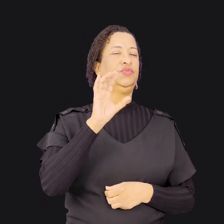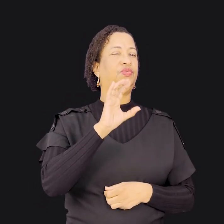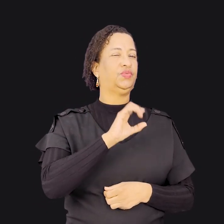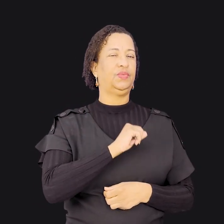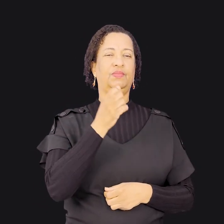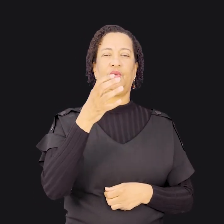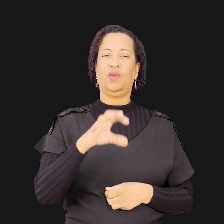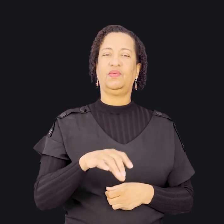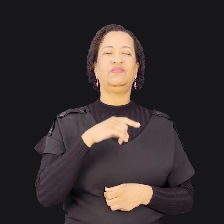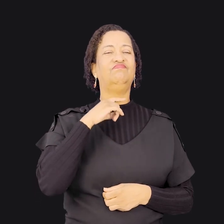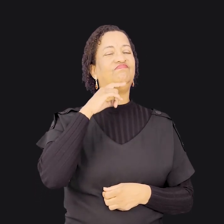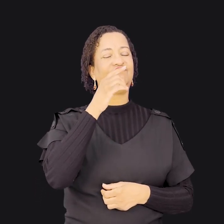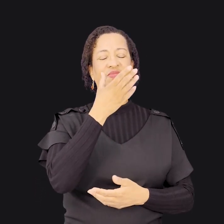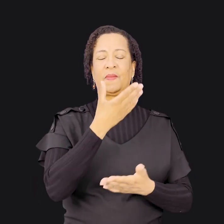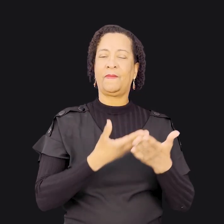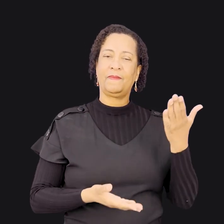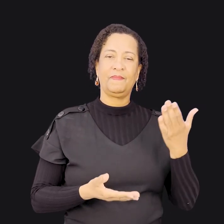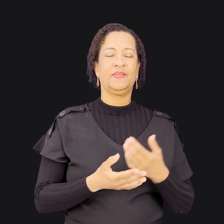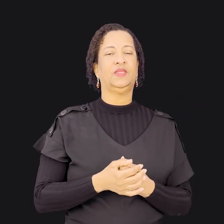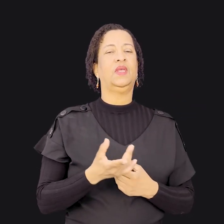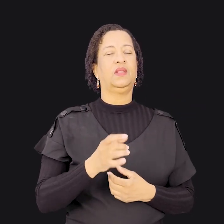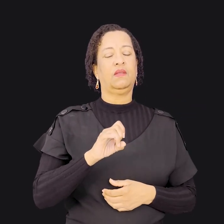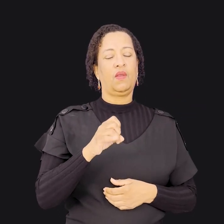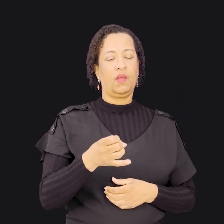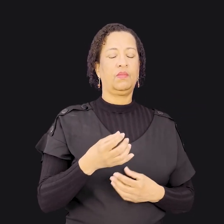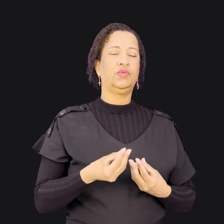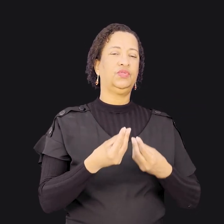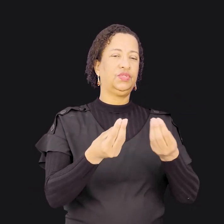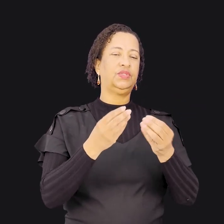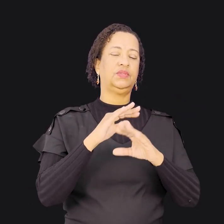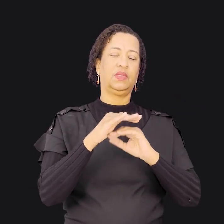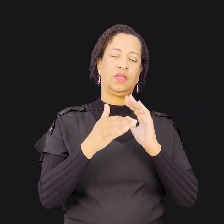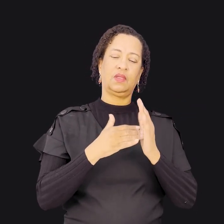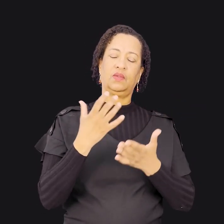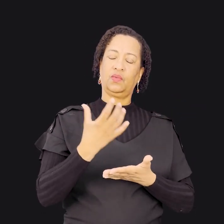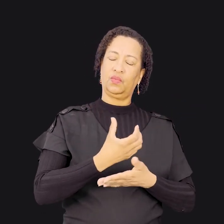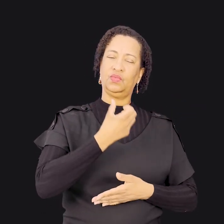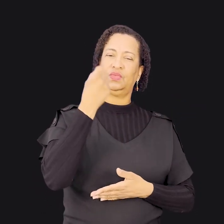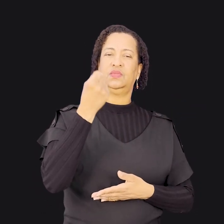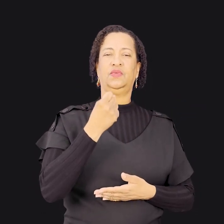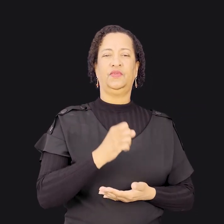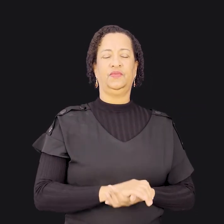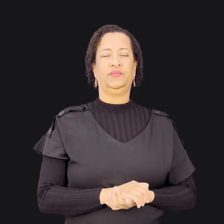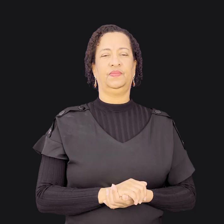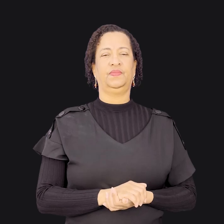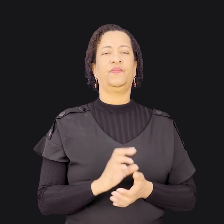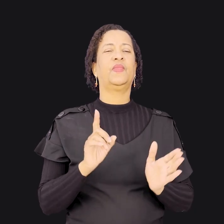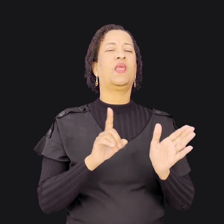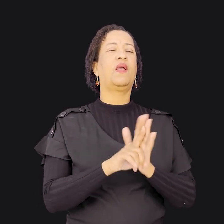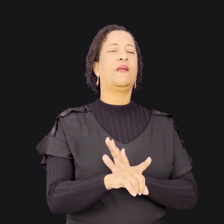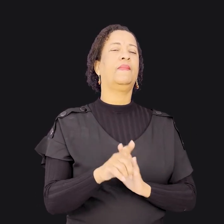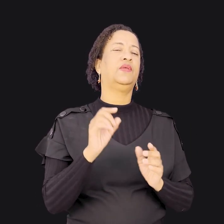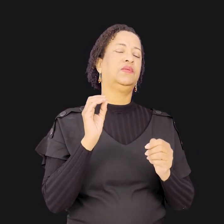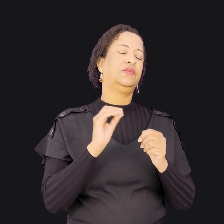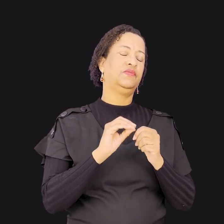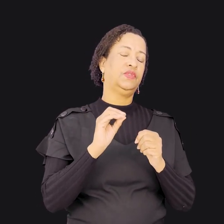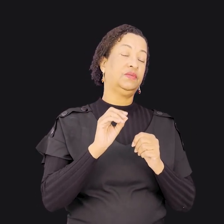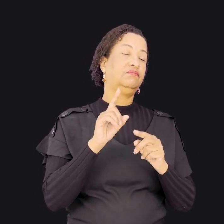Deus de amor e não quer que ninguém pereça. Ele quer dar a chance para que todos se salvem. A pergunta que nos resta é: que